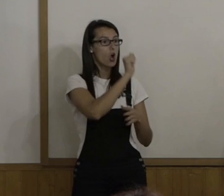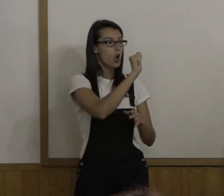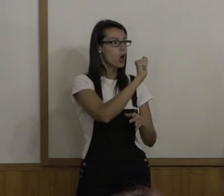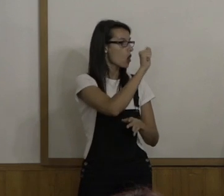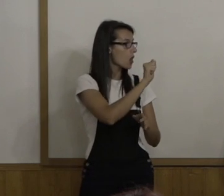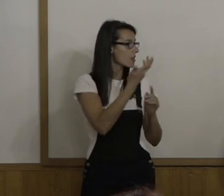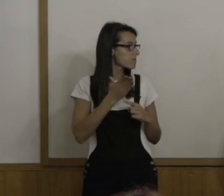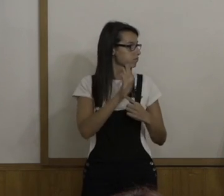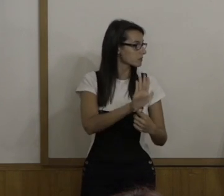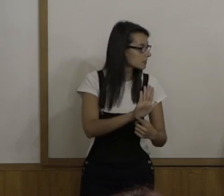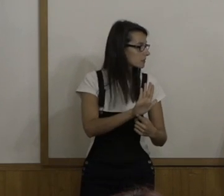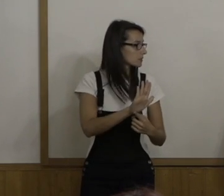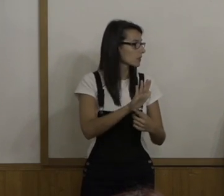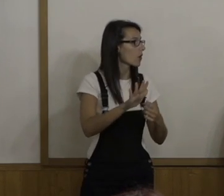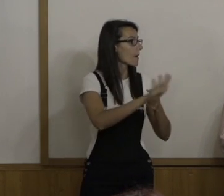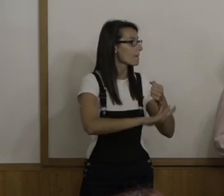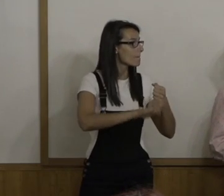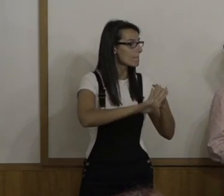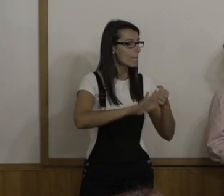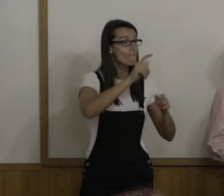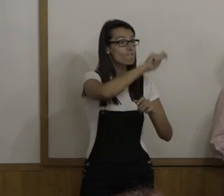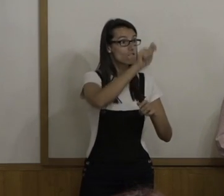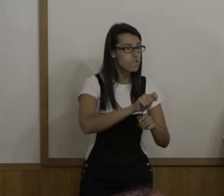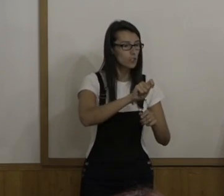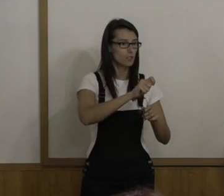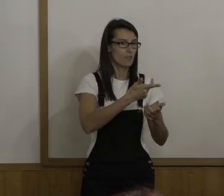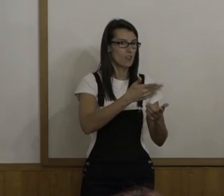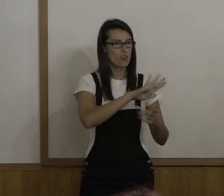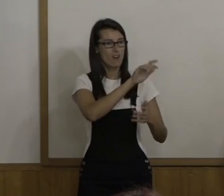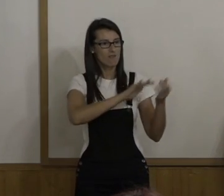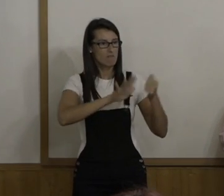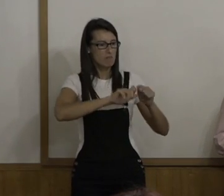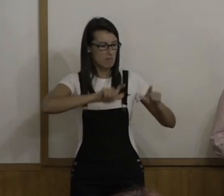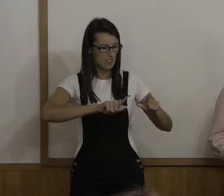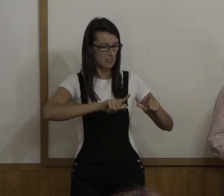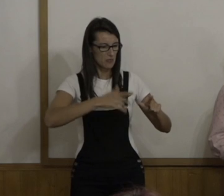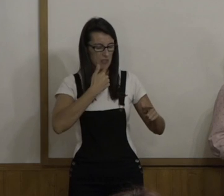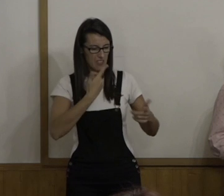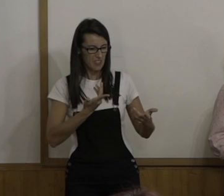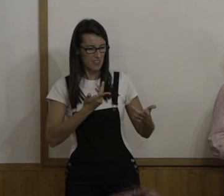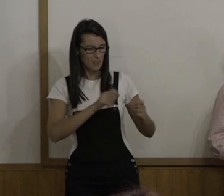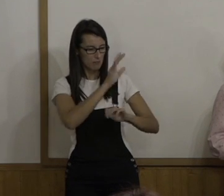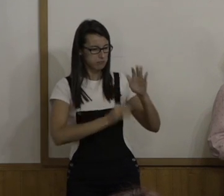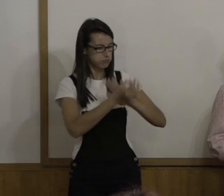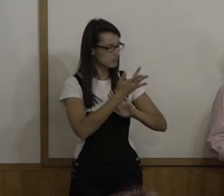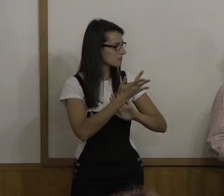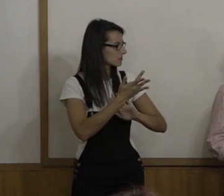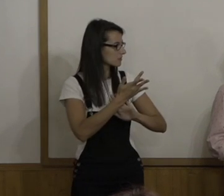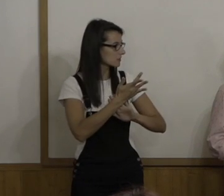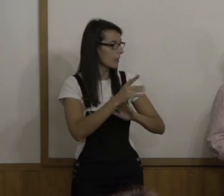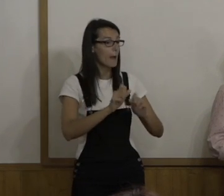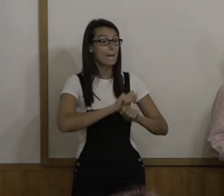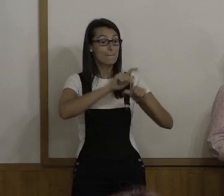¿asociaciones? Es una plataforma. Plataforma. Una plataforma creada por una fundación, Fundación Fase, que la plataforma